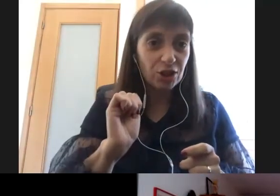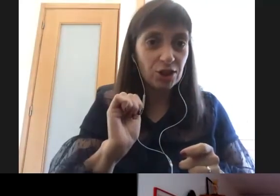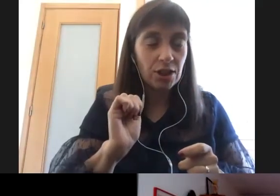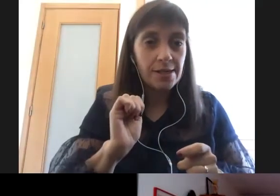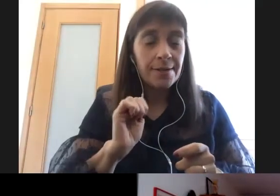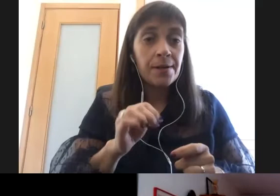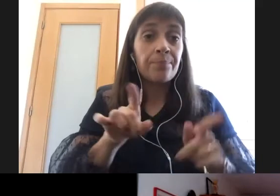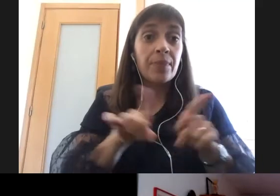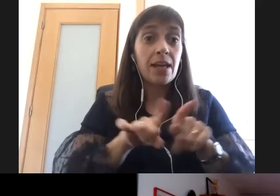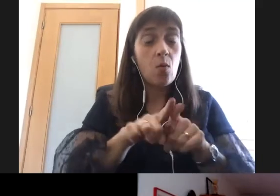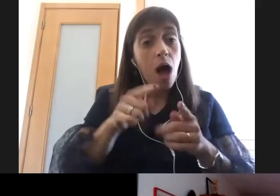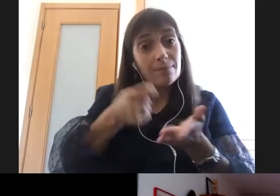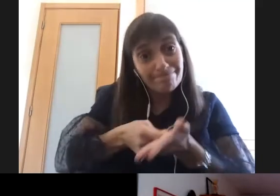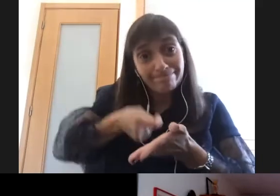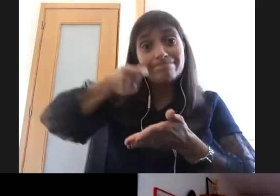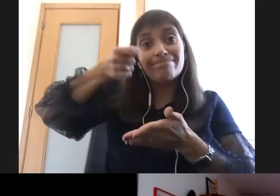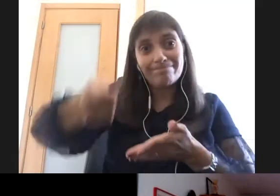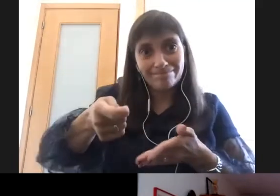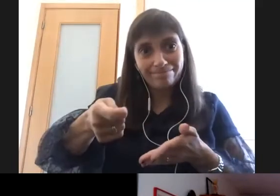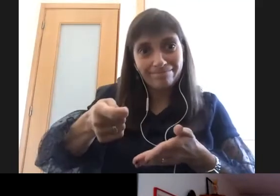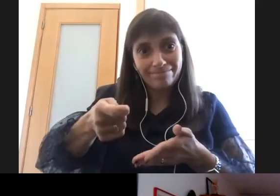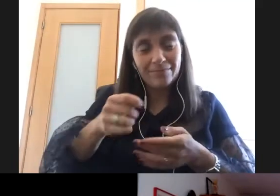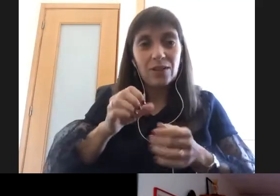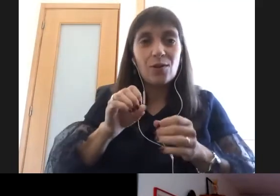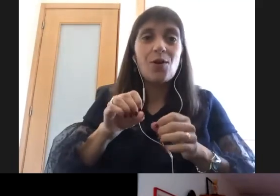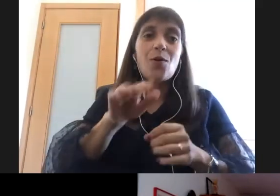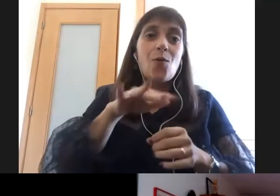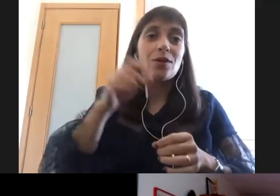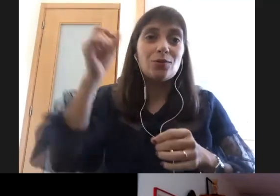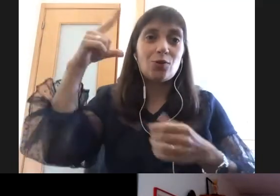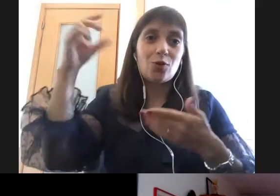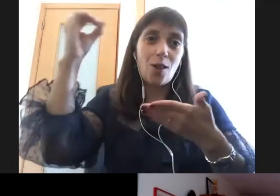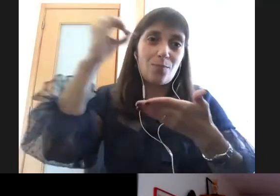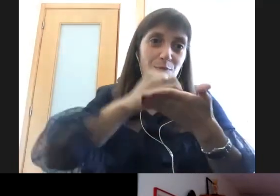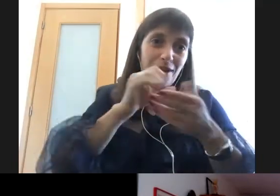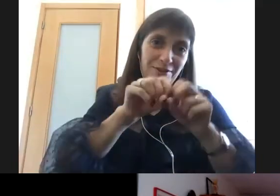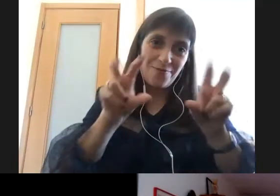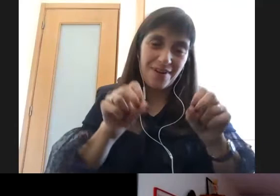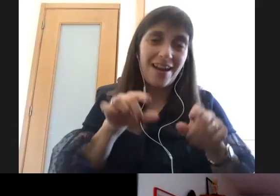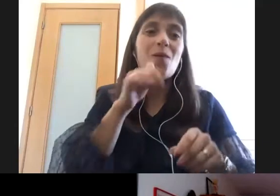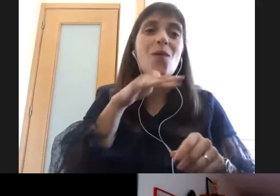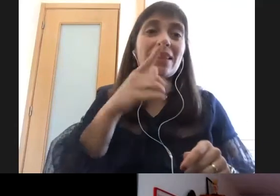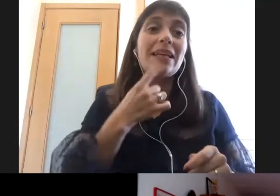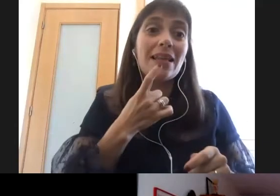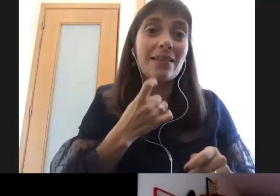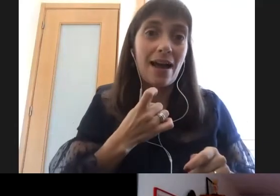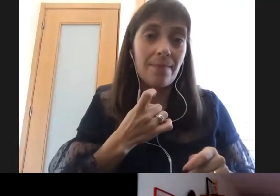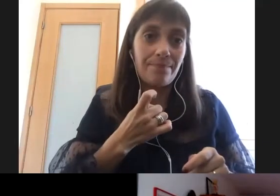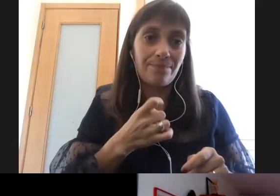financiou o império onde o sol nunca se põe. O império britânico foi financiado com ouro de Minas